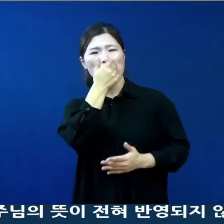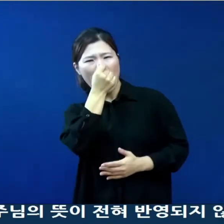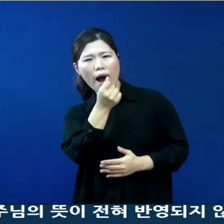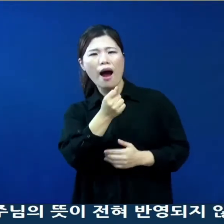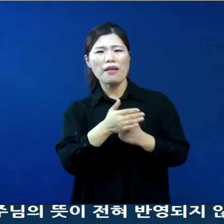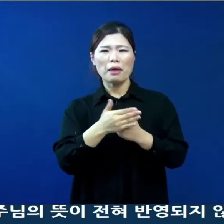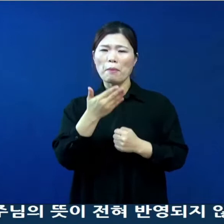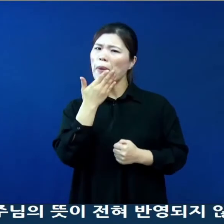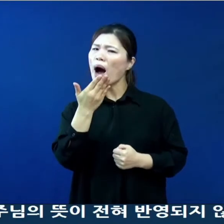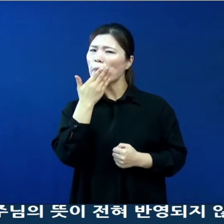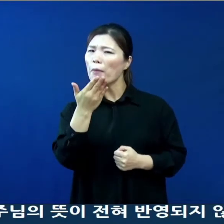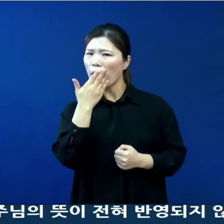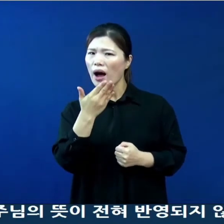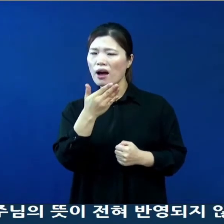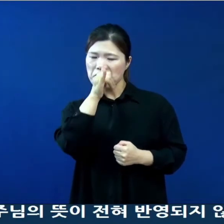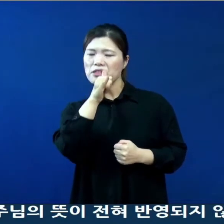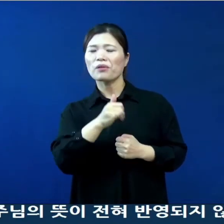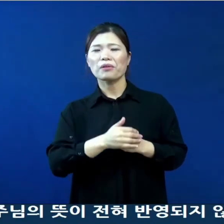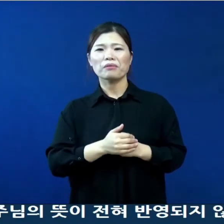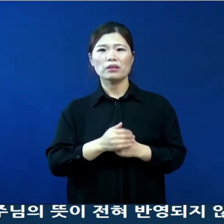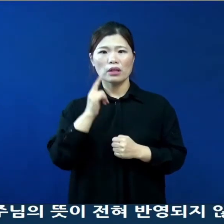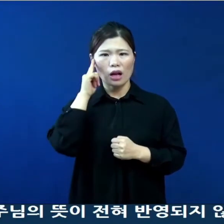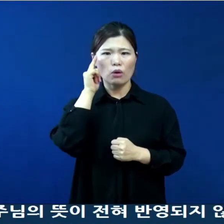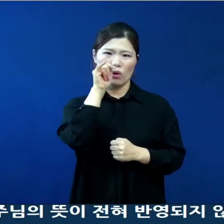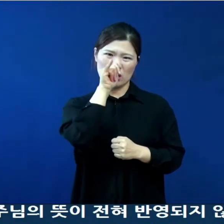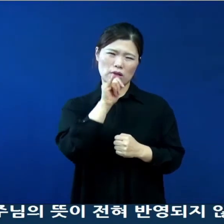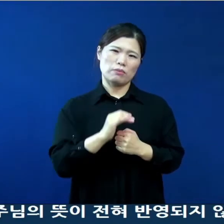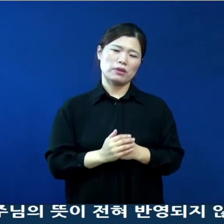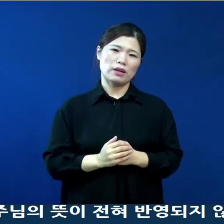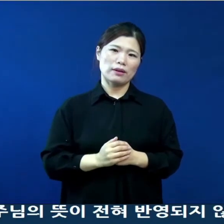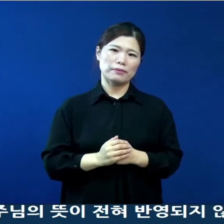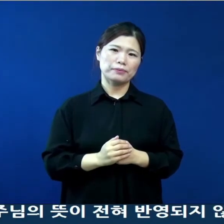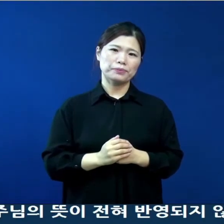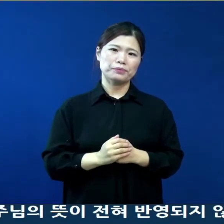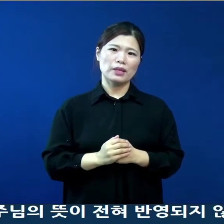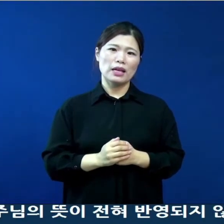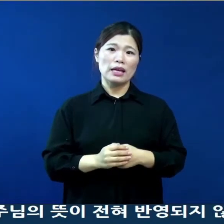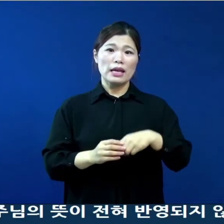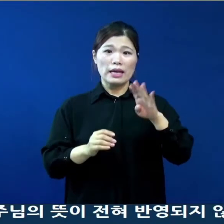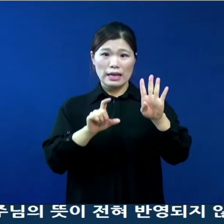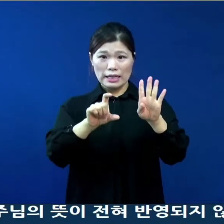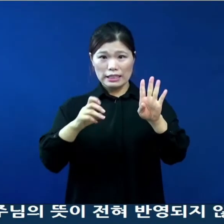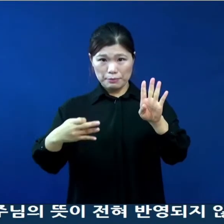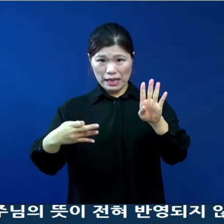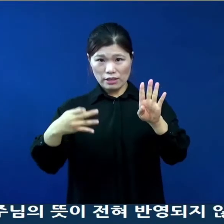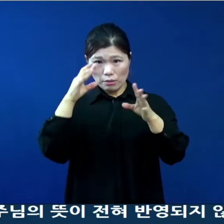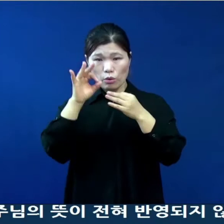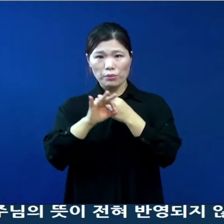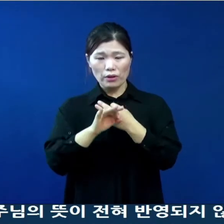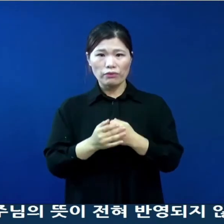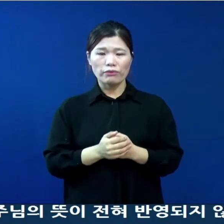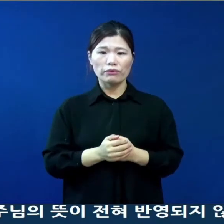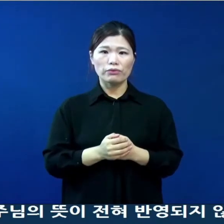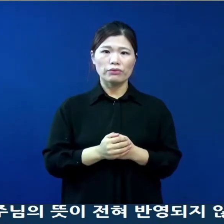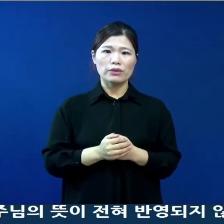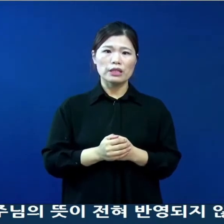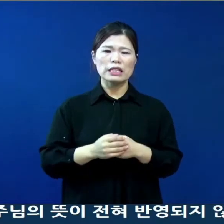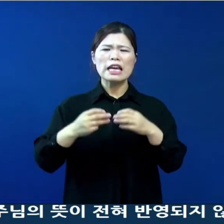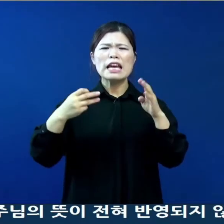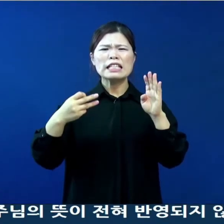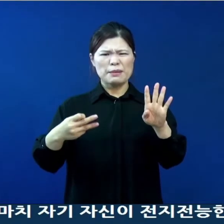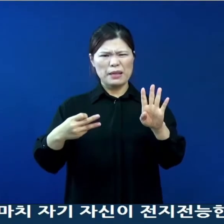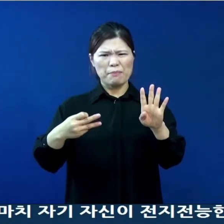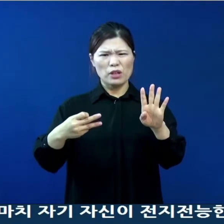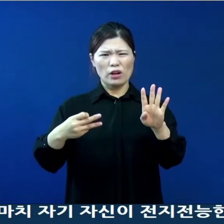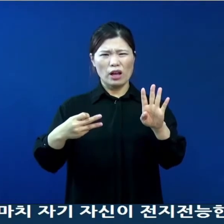것을 할 수 있는 능력이 있는 것처럼 말입니다. 14절 말씀은 바로 이 13절의 이 어리석은